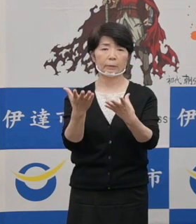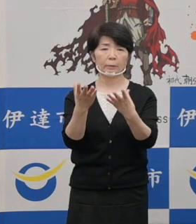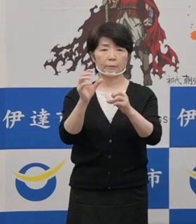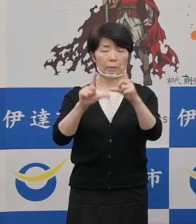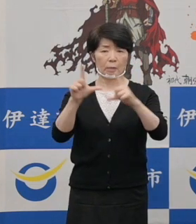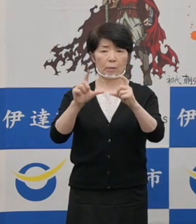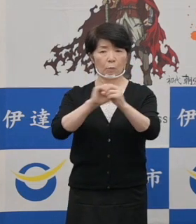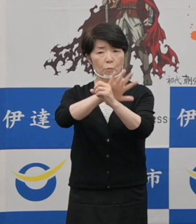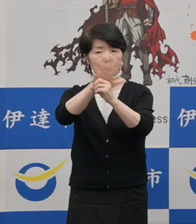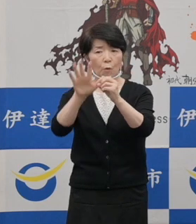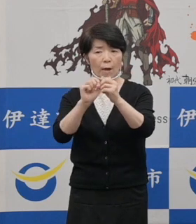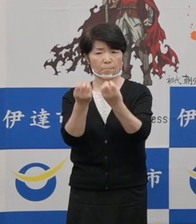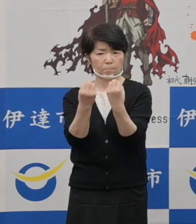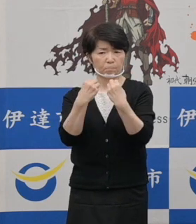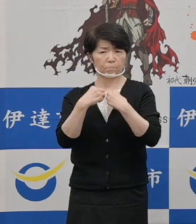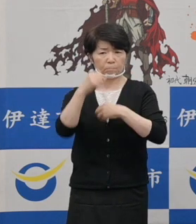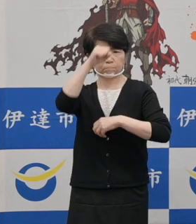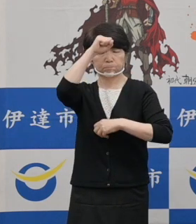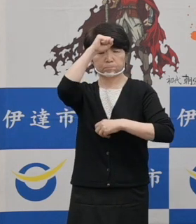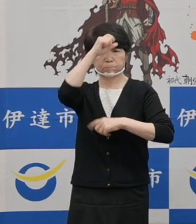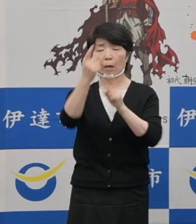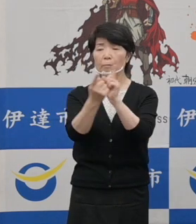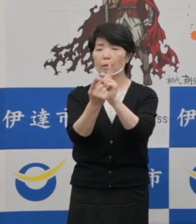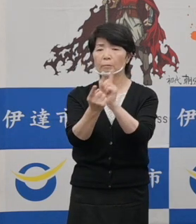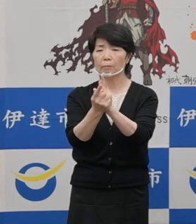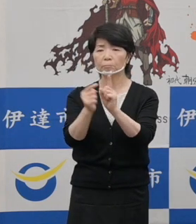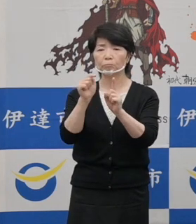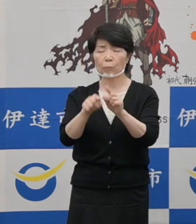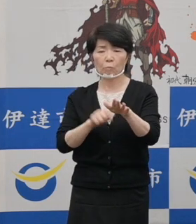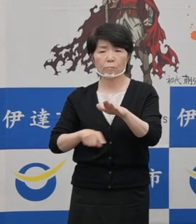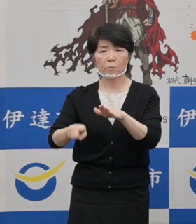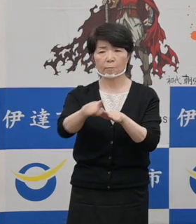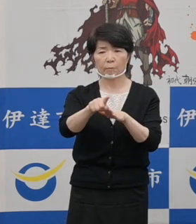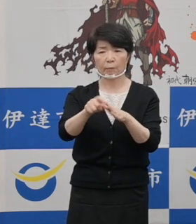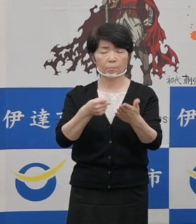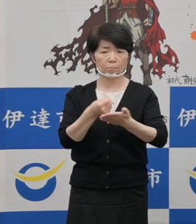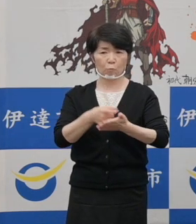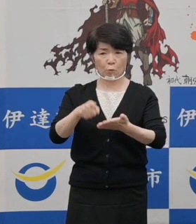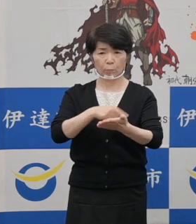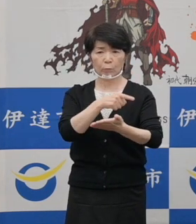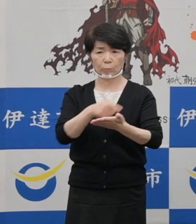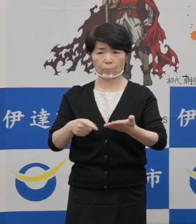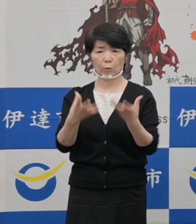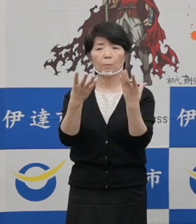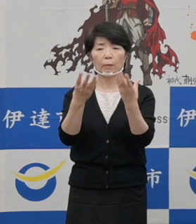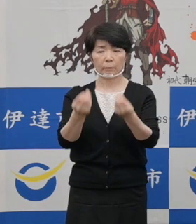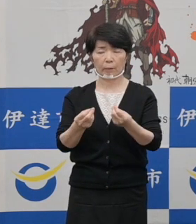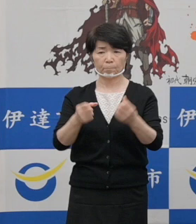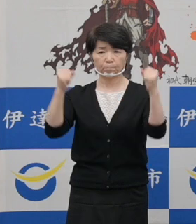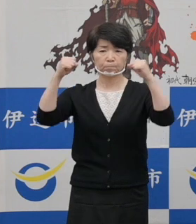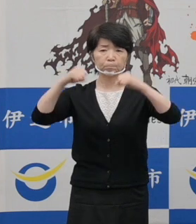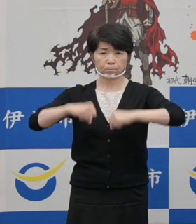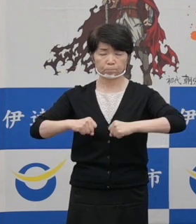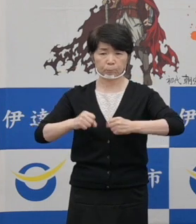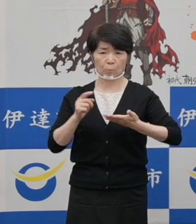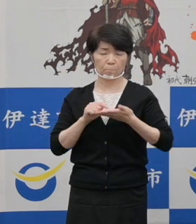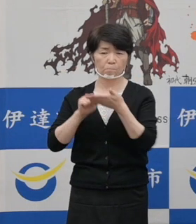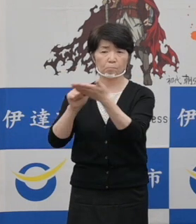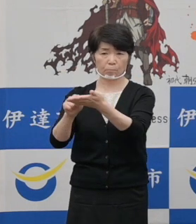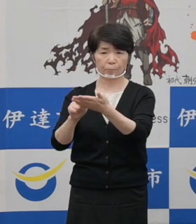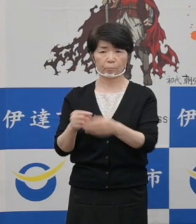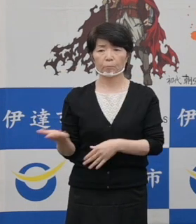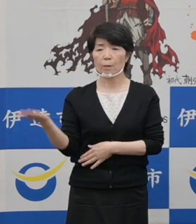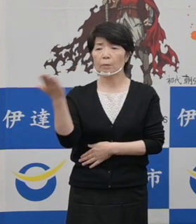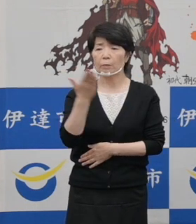ルス感染症対策に係る専決処分をしましたので、承認を求めるものでございます。2